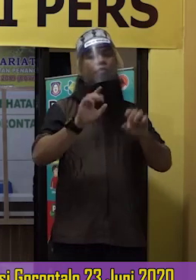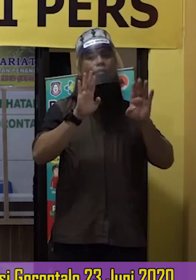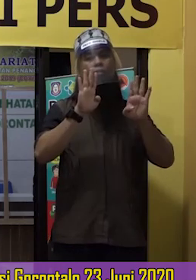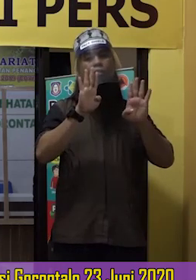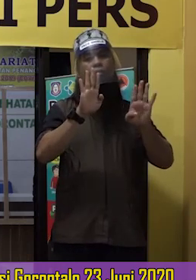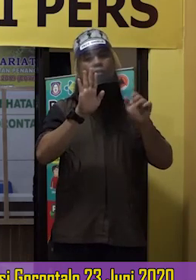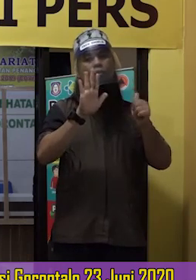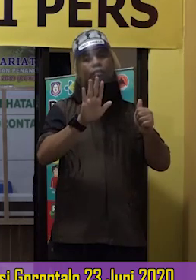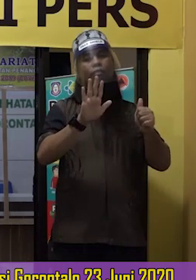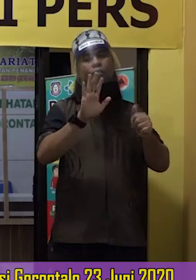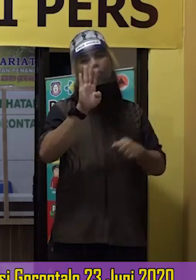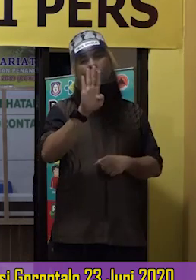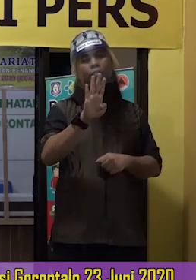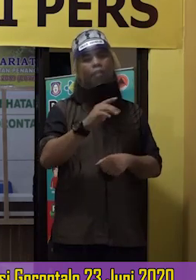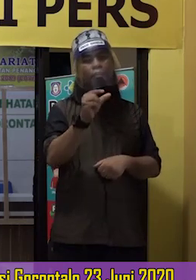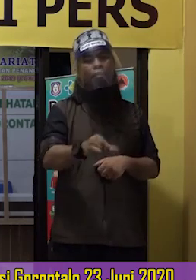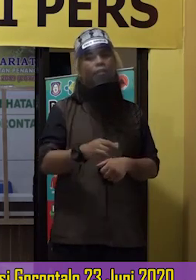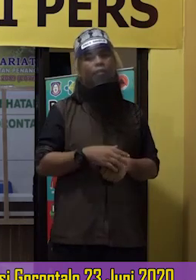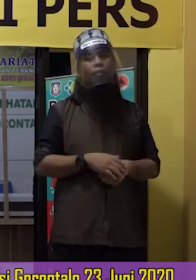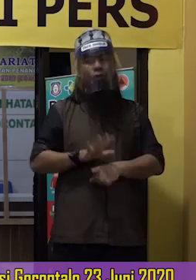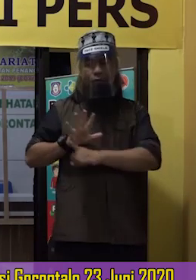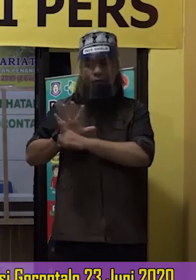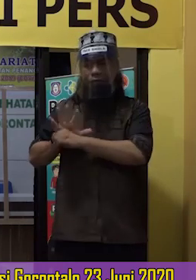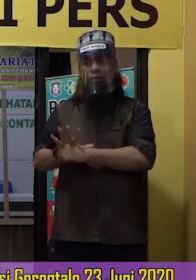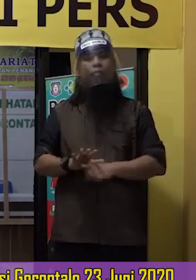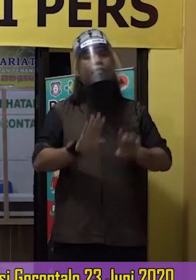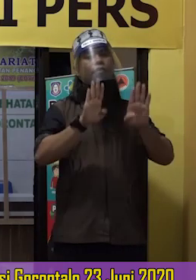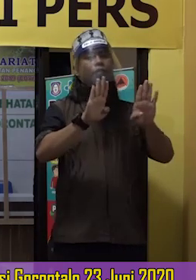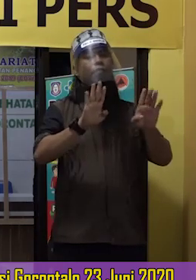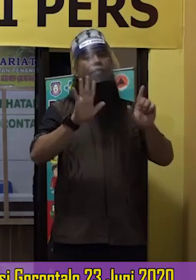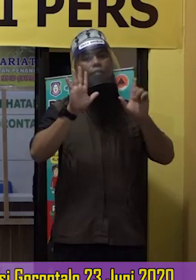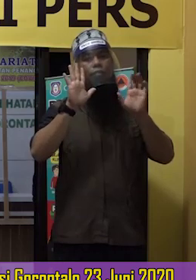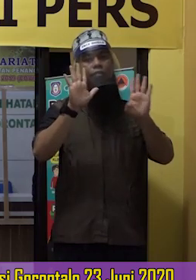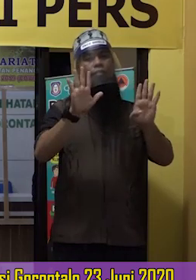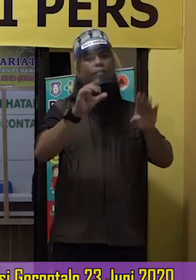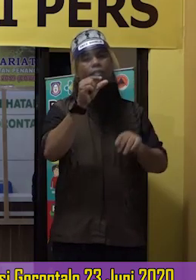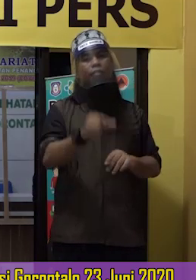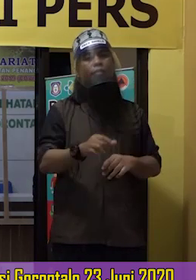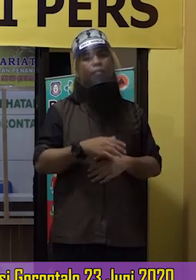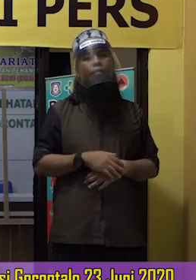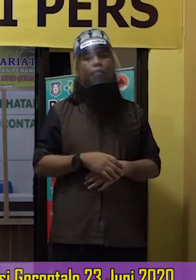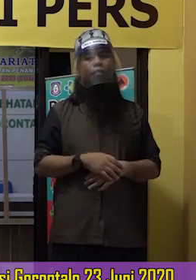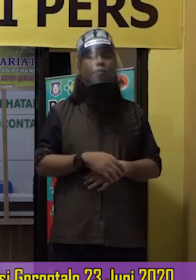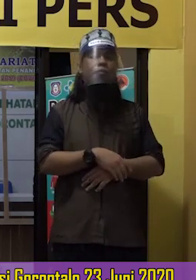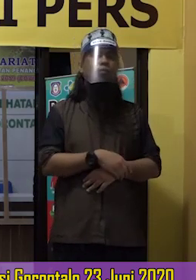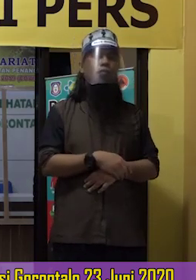orang, dalam perawatan 49 orang, persiapan rujukan 6